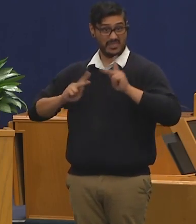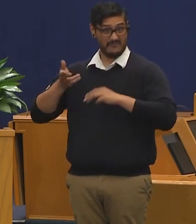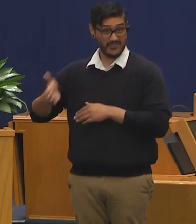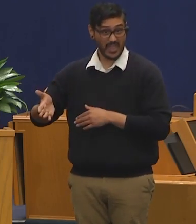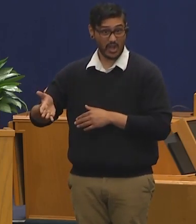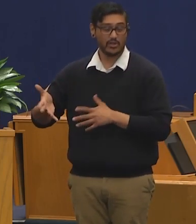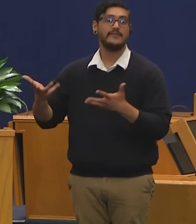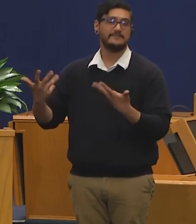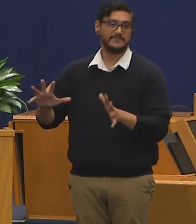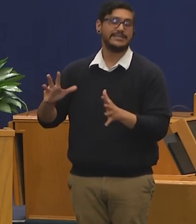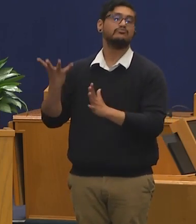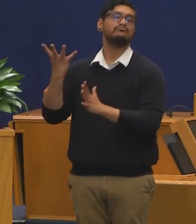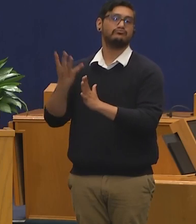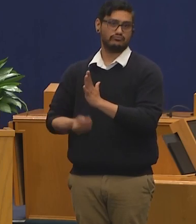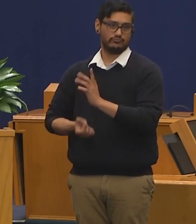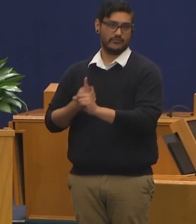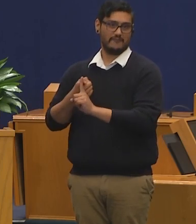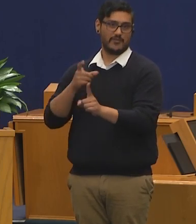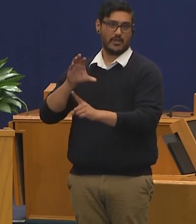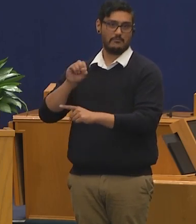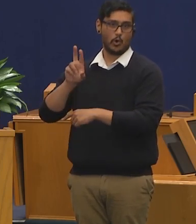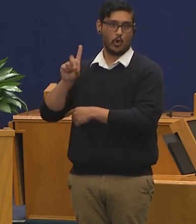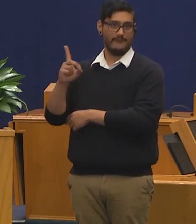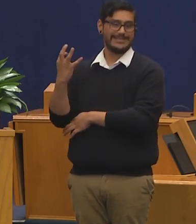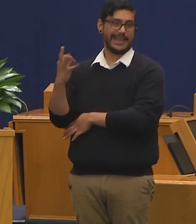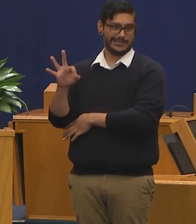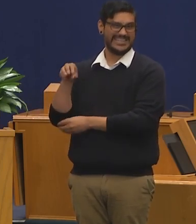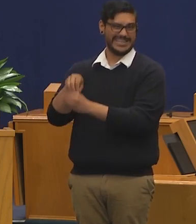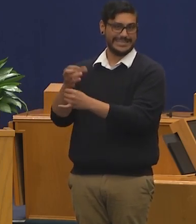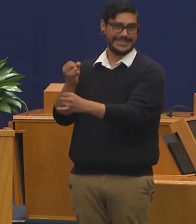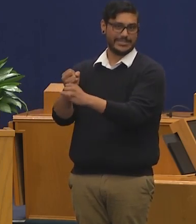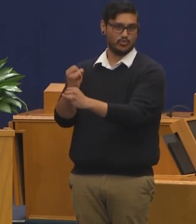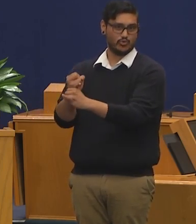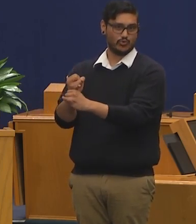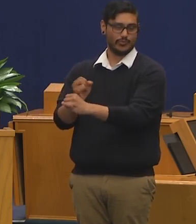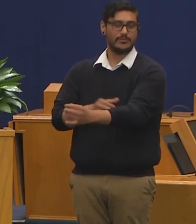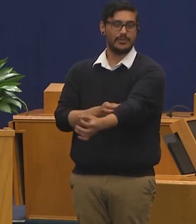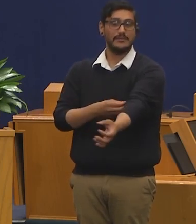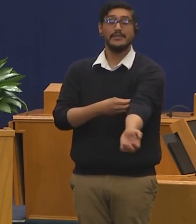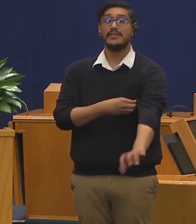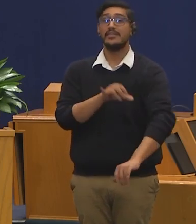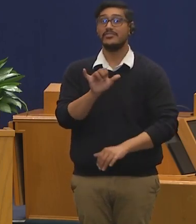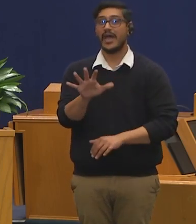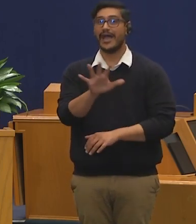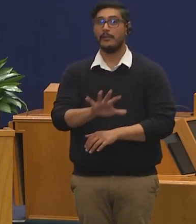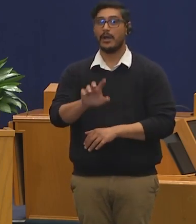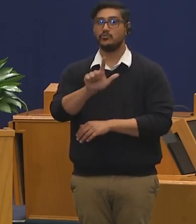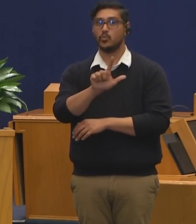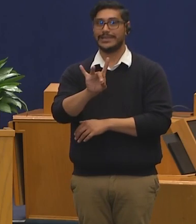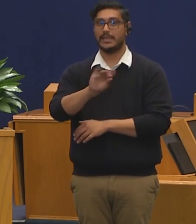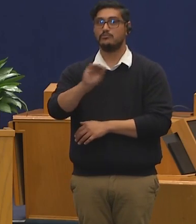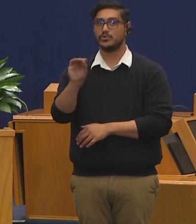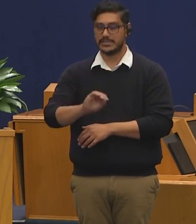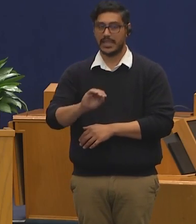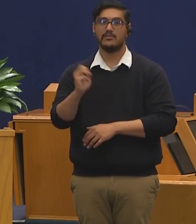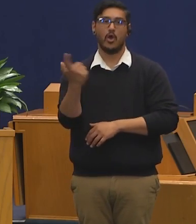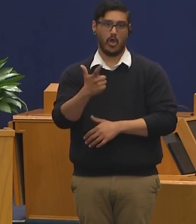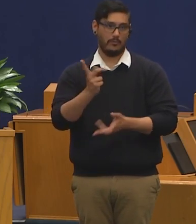de COVID-19 en estos entornos. Esto representa el 28% de todos los muertos.